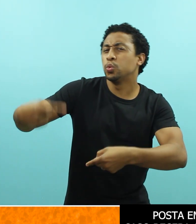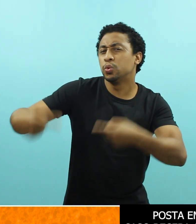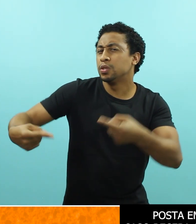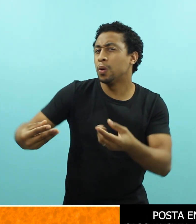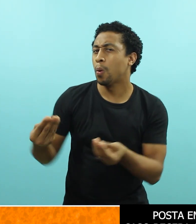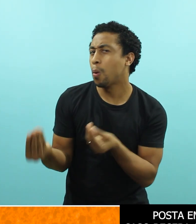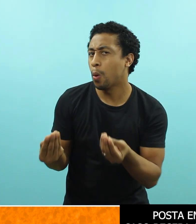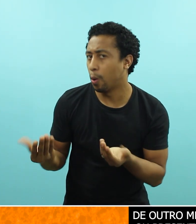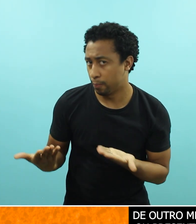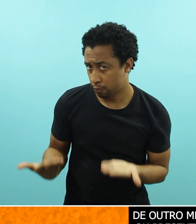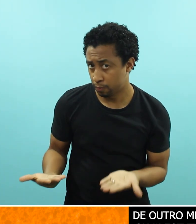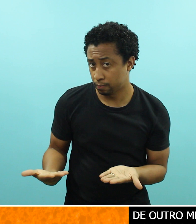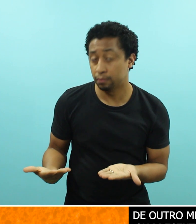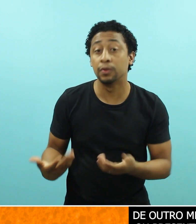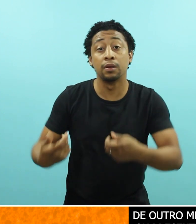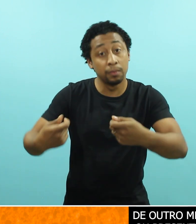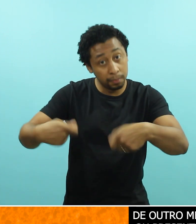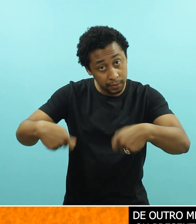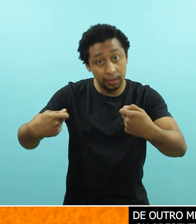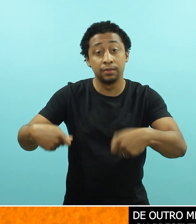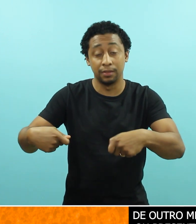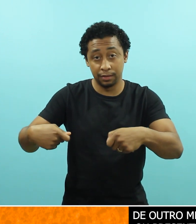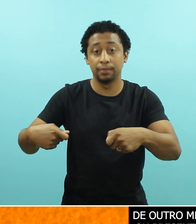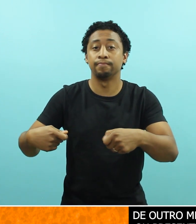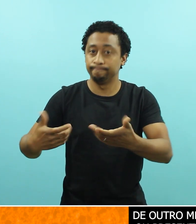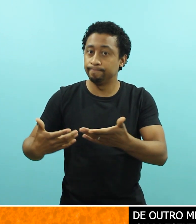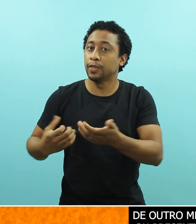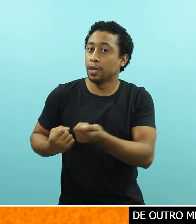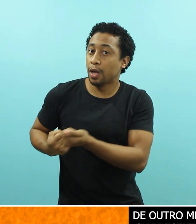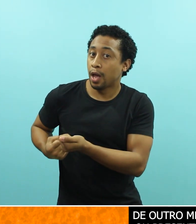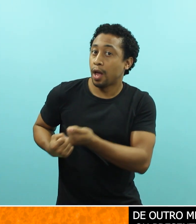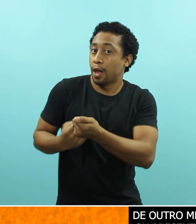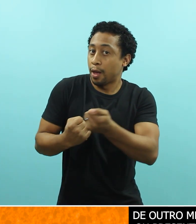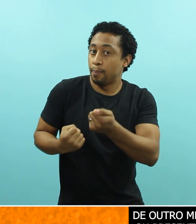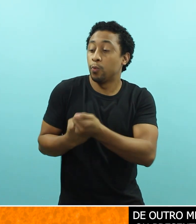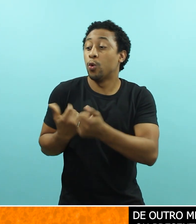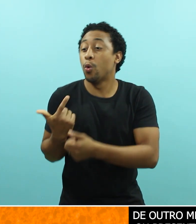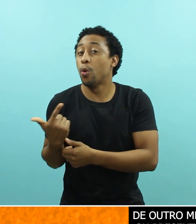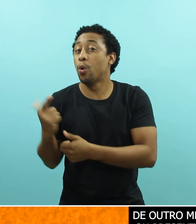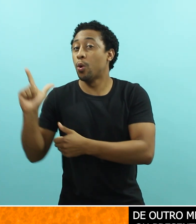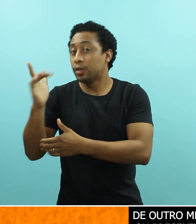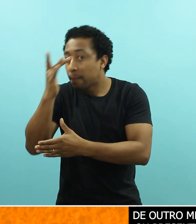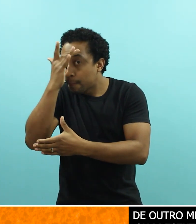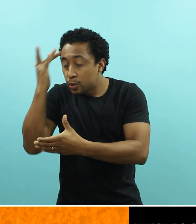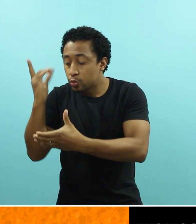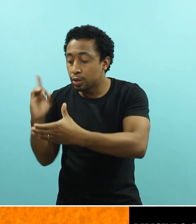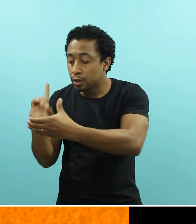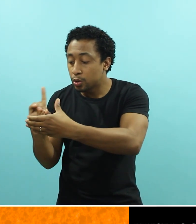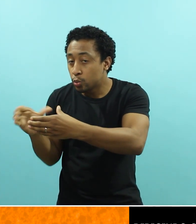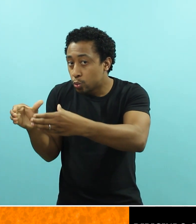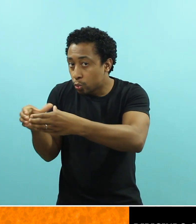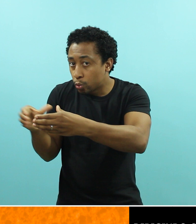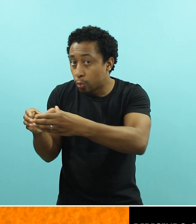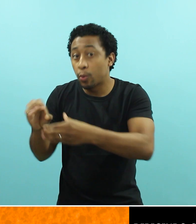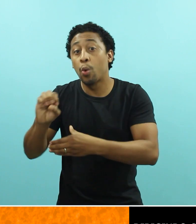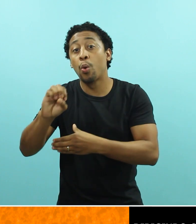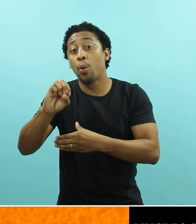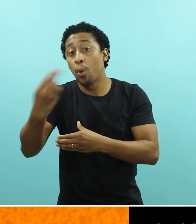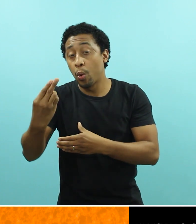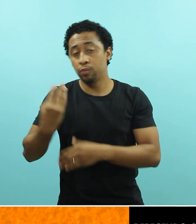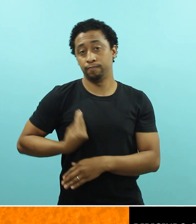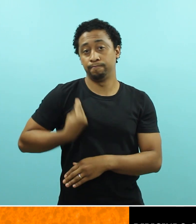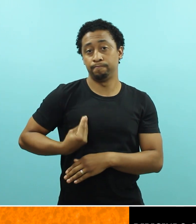o apoio por parte de outro membro do grupo ou presente no auditório, que, dirigindo-se